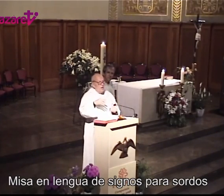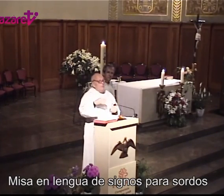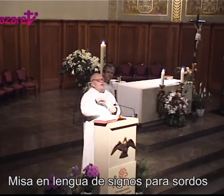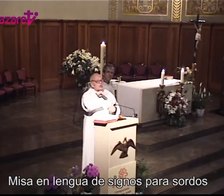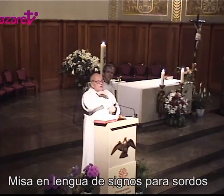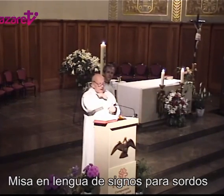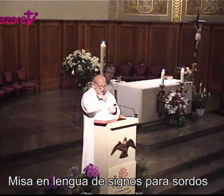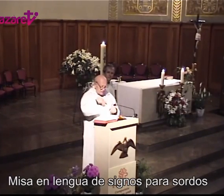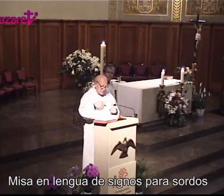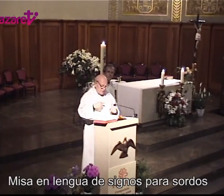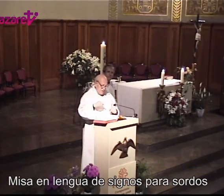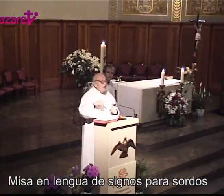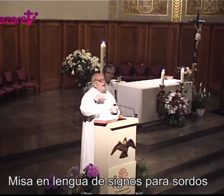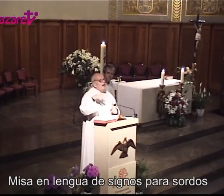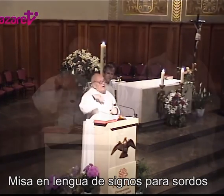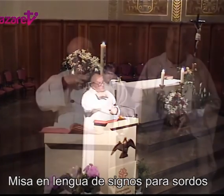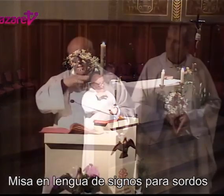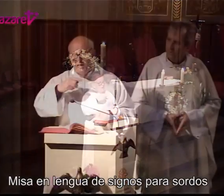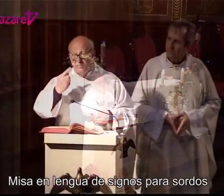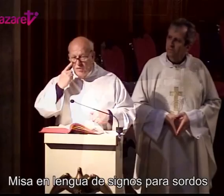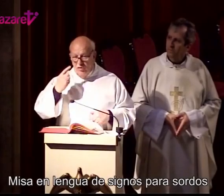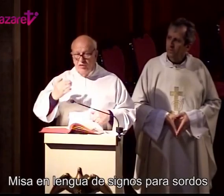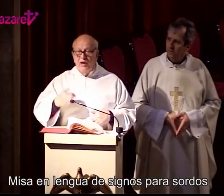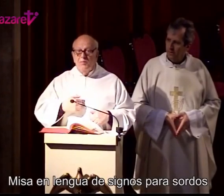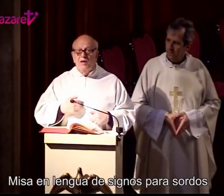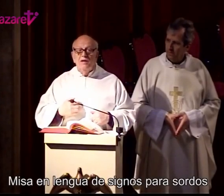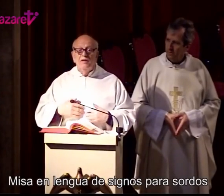mis ovejas y las mías me conocen a mí.